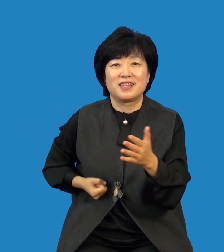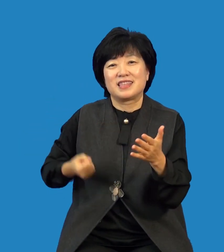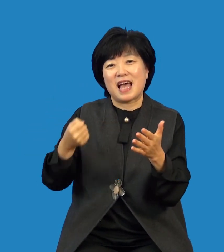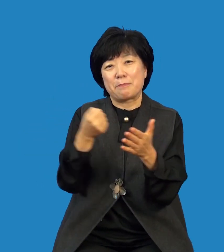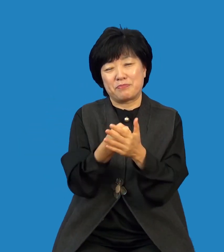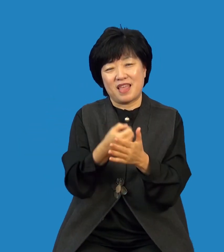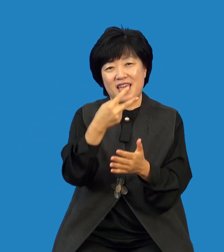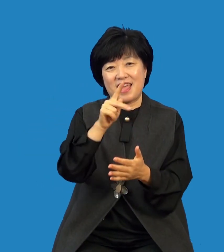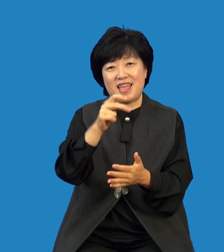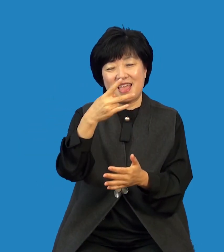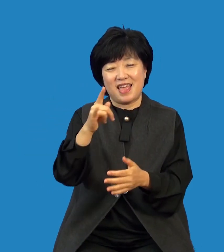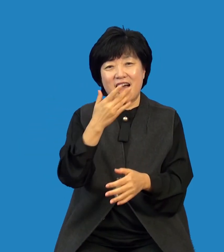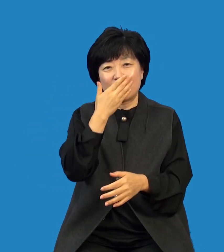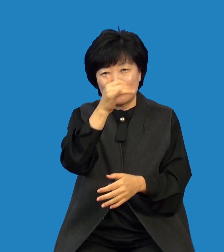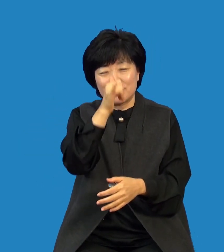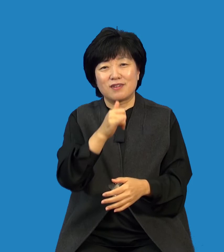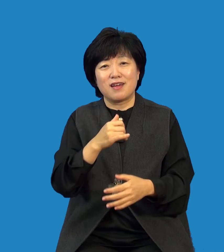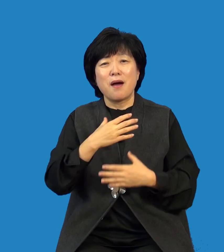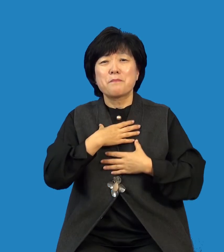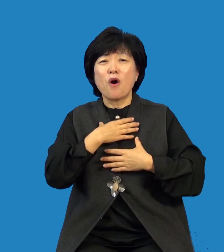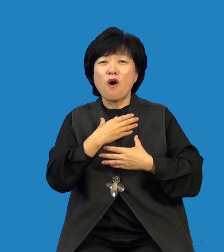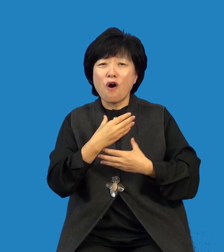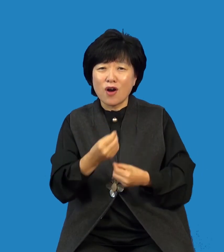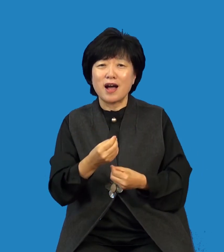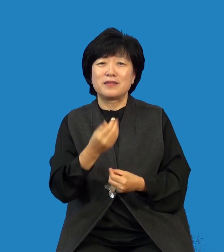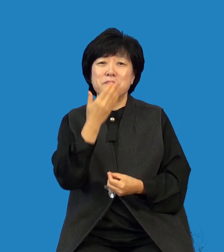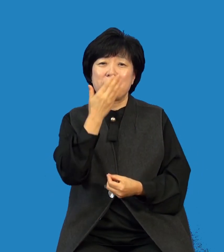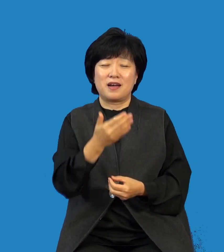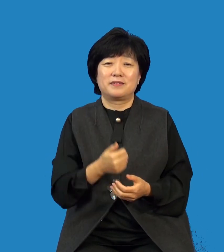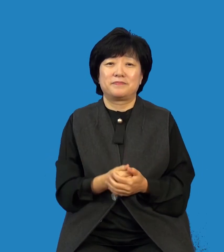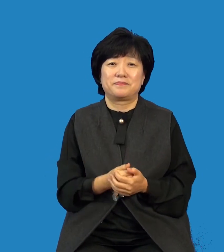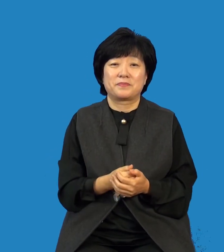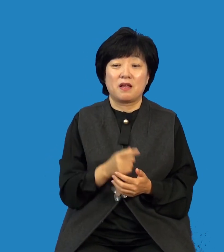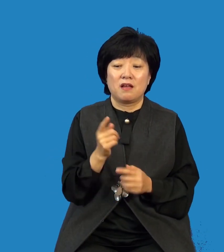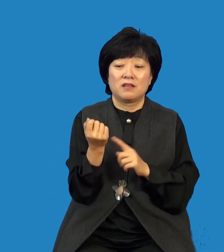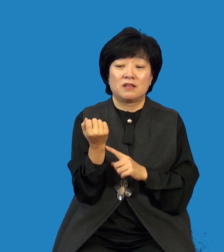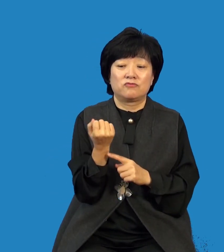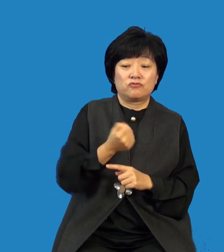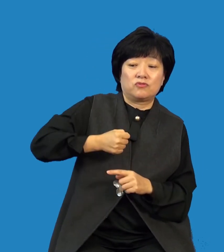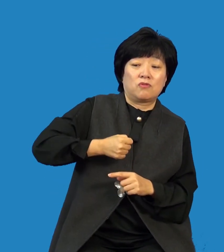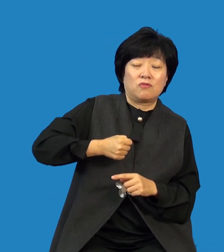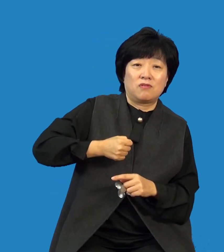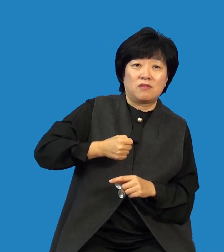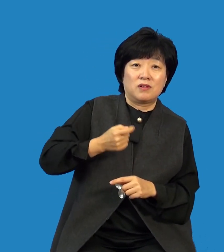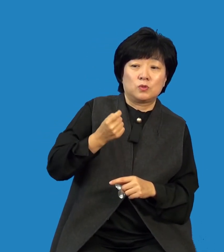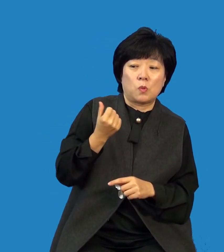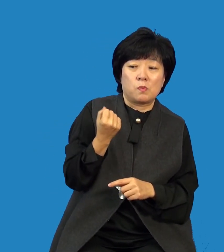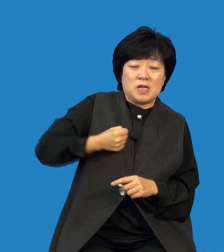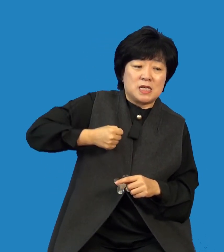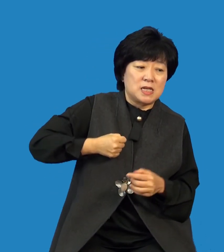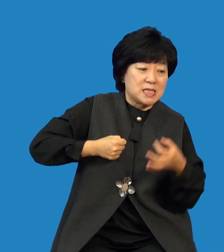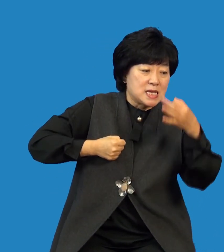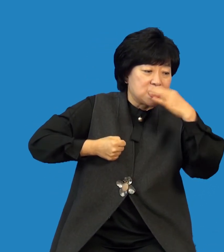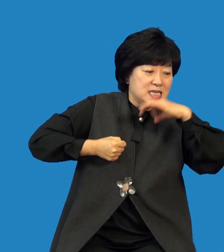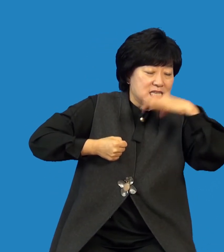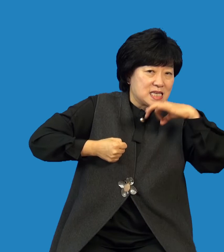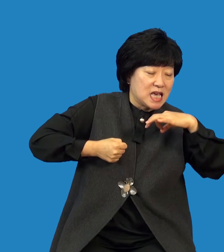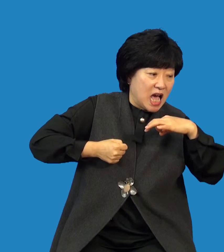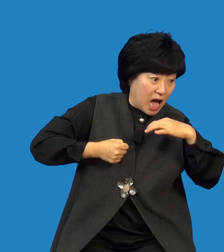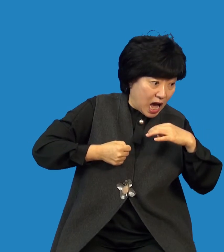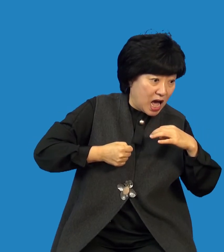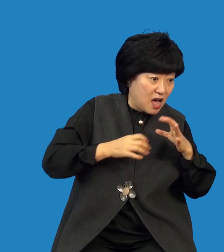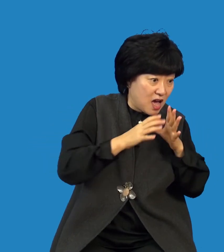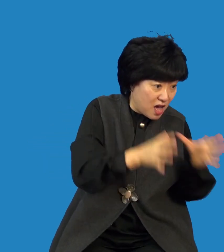우리가 평안을 누릴 수 있게 하는 거야. 그런데 이 순종을 놓쳐버리잖아. 그래서 세상에서 뭐 조금 더 어떤 건 이익 보려고 조금 더 근데 그 이익이라고